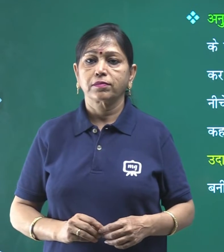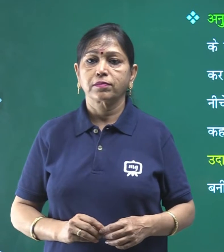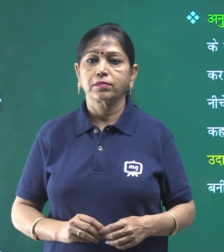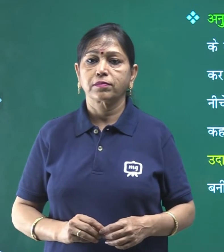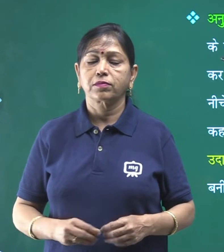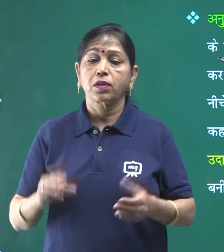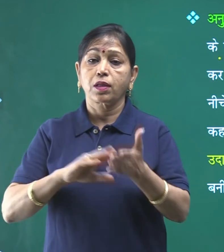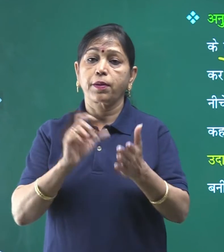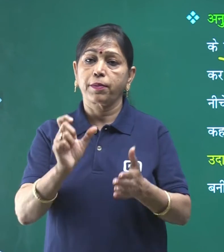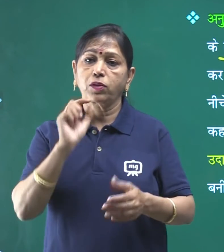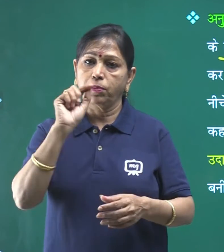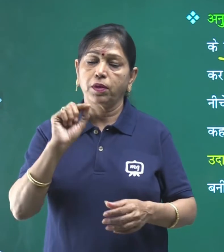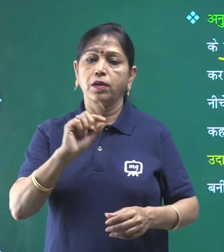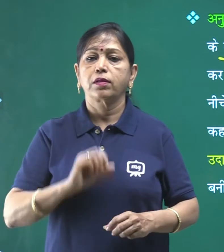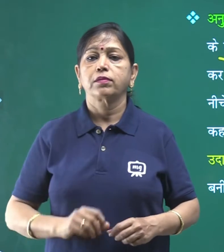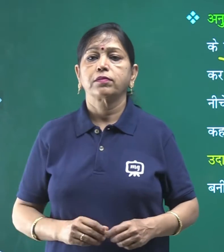माध्यम के कण